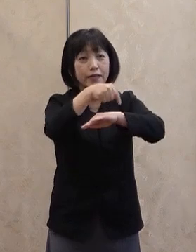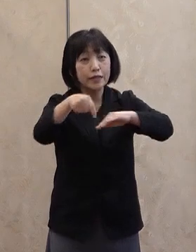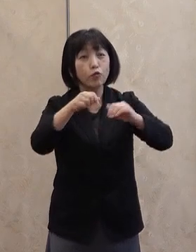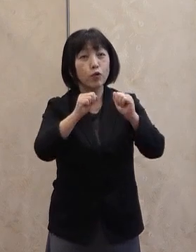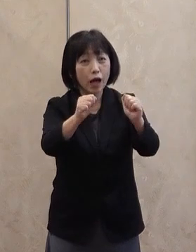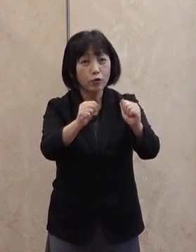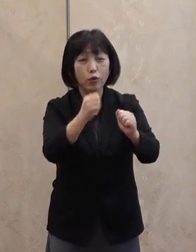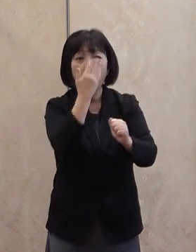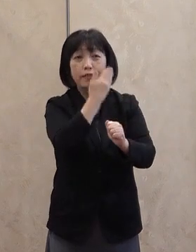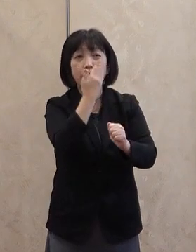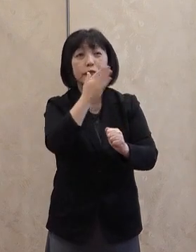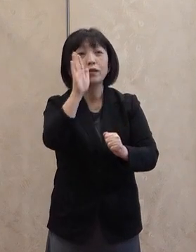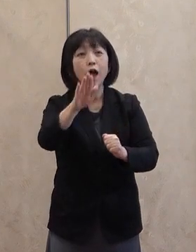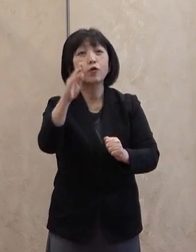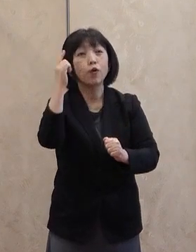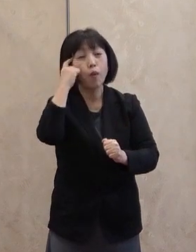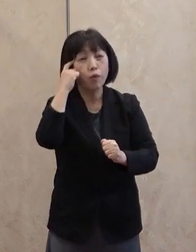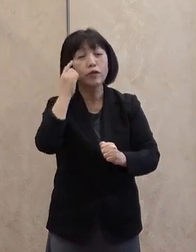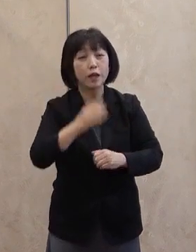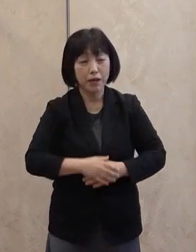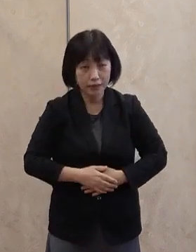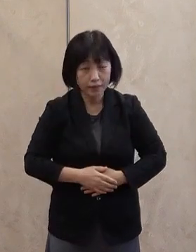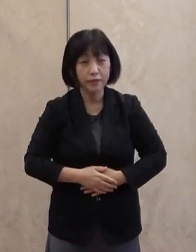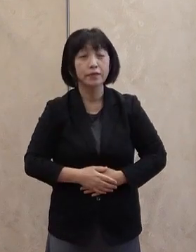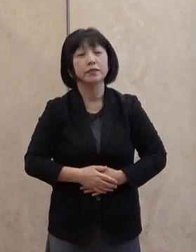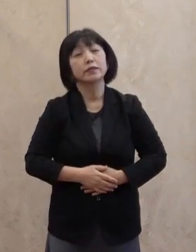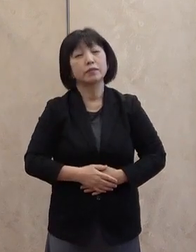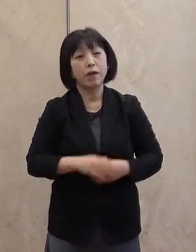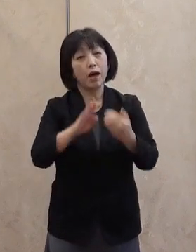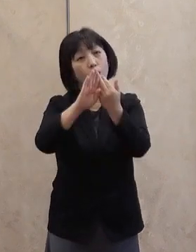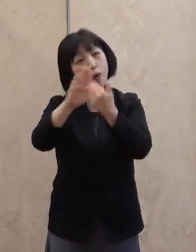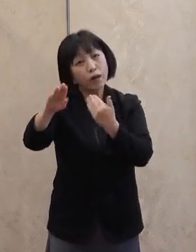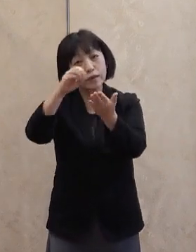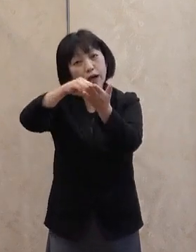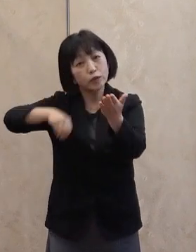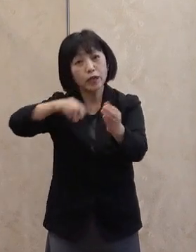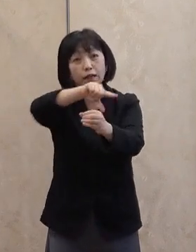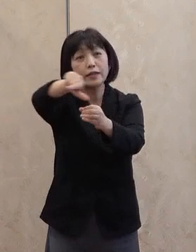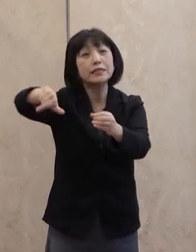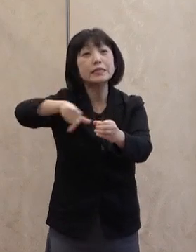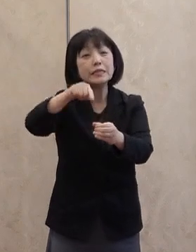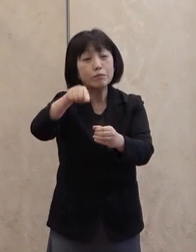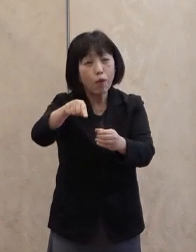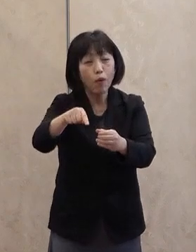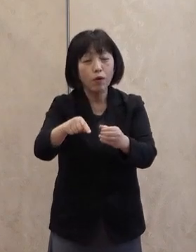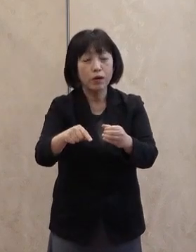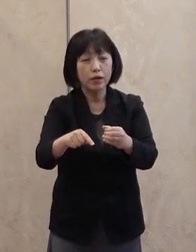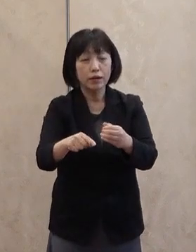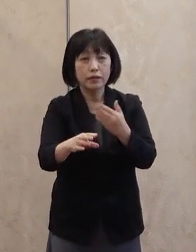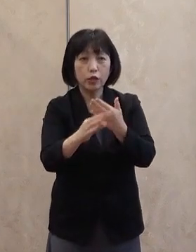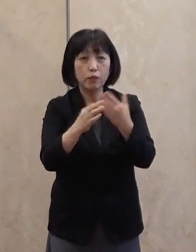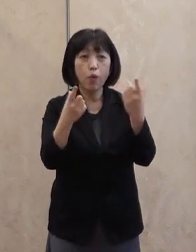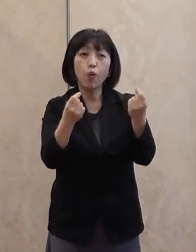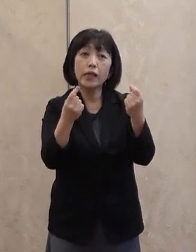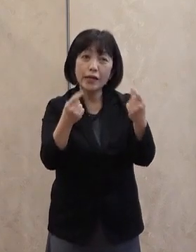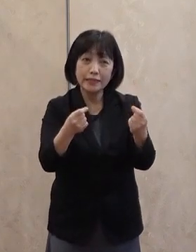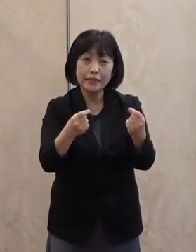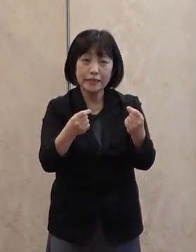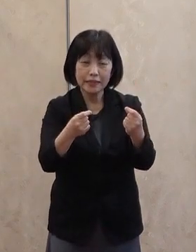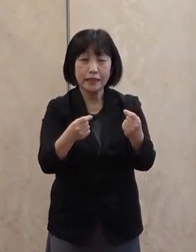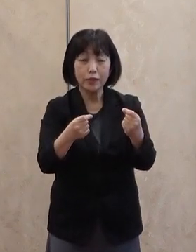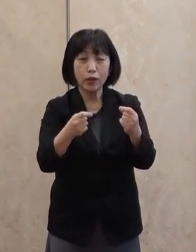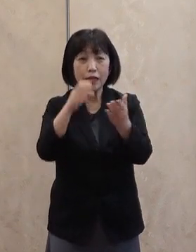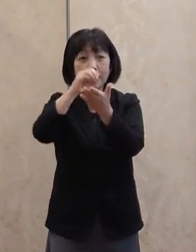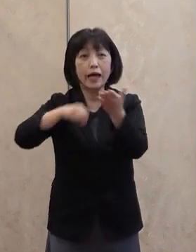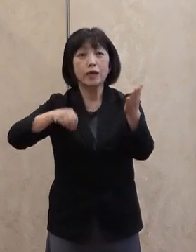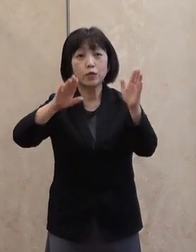というふうに思っています。他の解除になったエリアにおいても大きく 例えば同時期に解除になった福岡とか愛知とかっていうのも